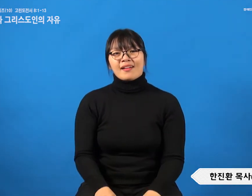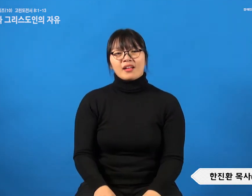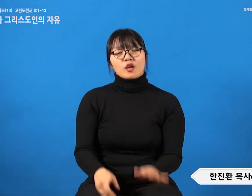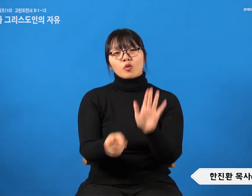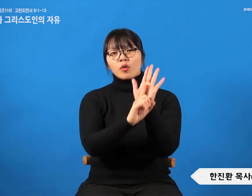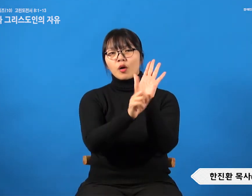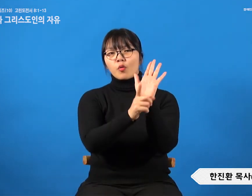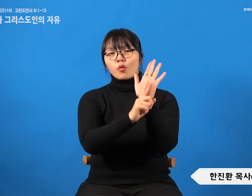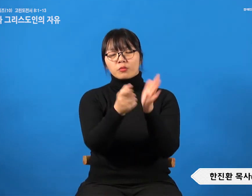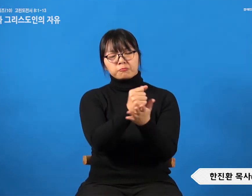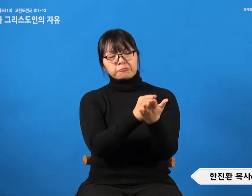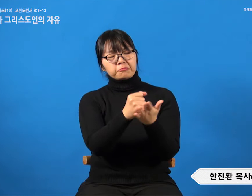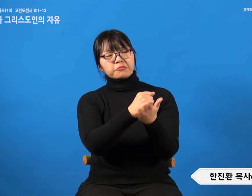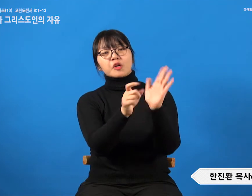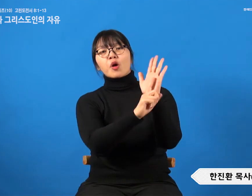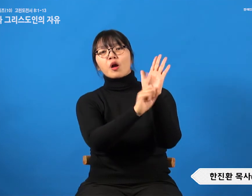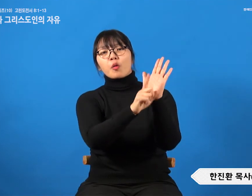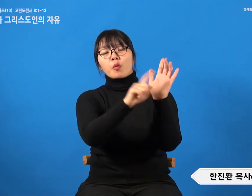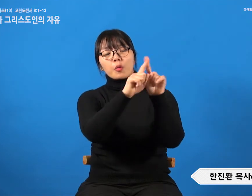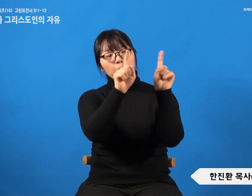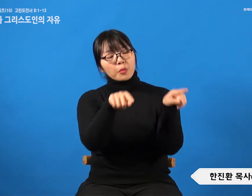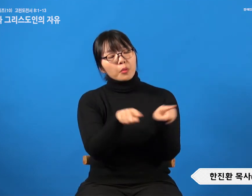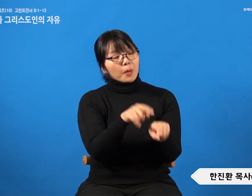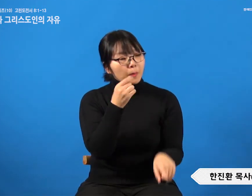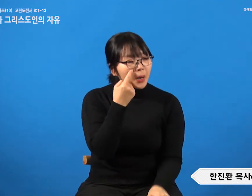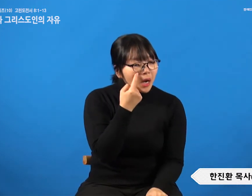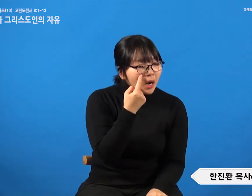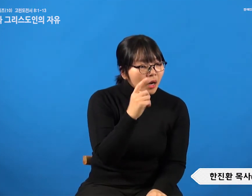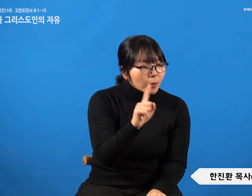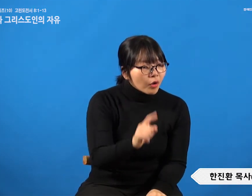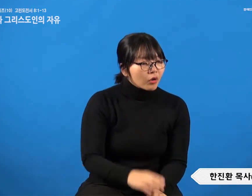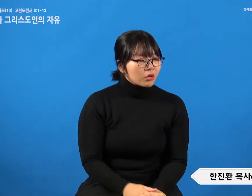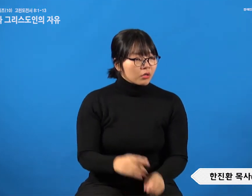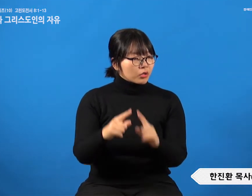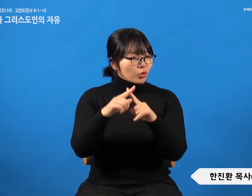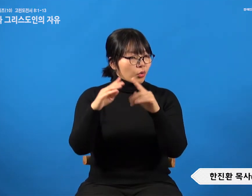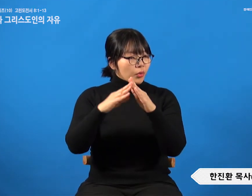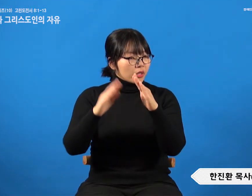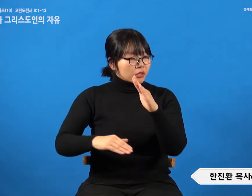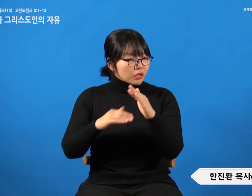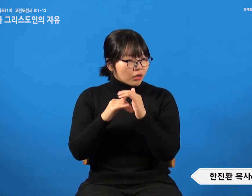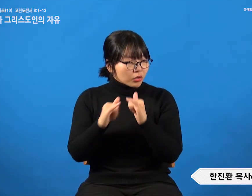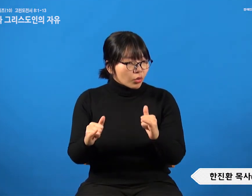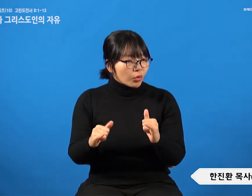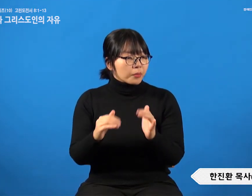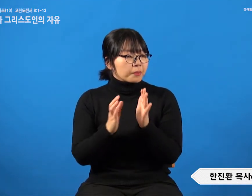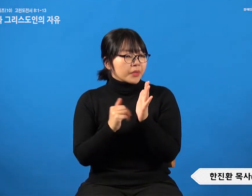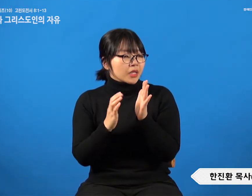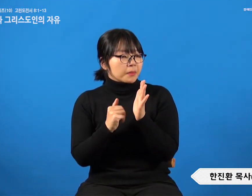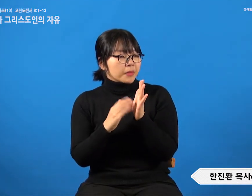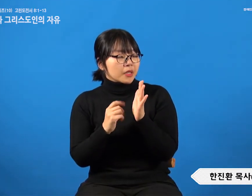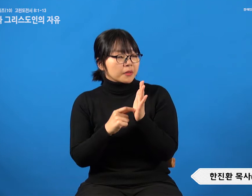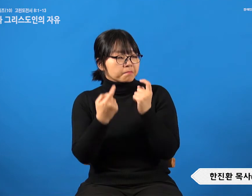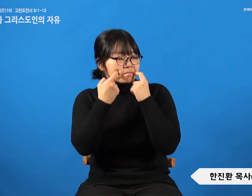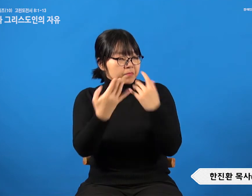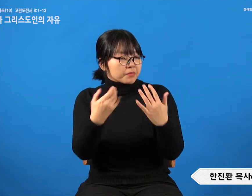전단지 보면 기독교인 비밀 절대 보장, 그런 무슨 철학관, 그런 거 많습니다.